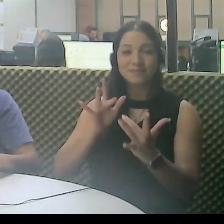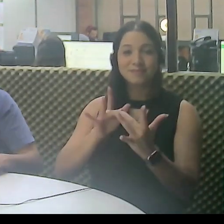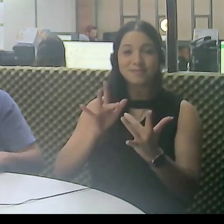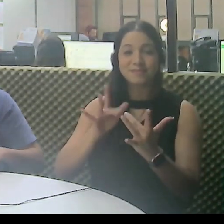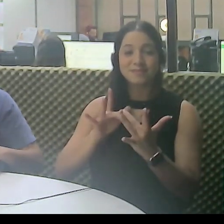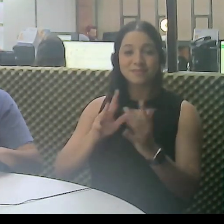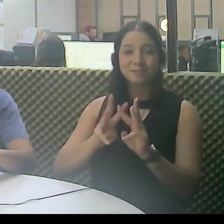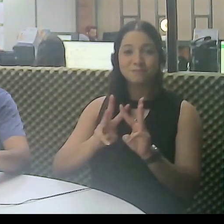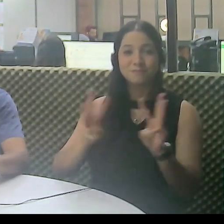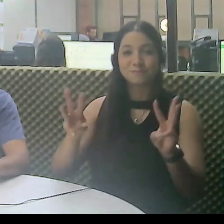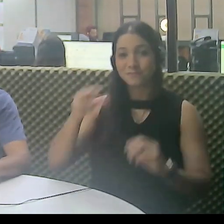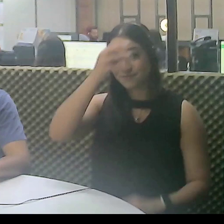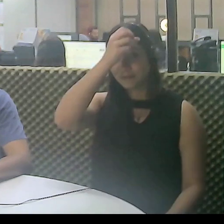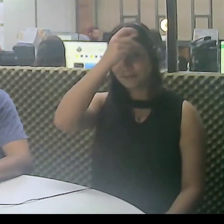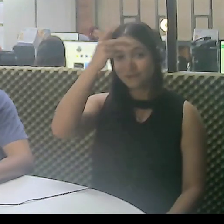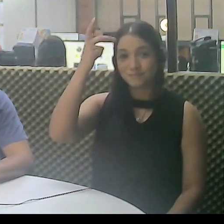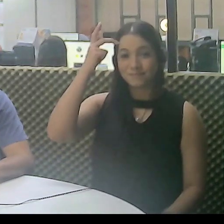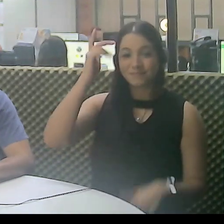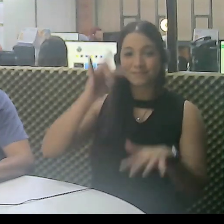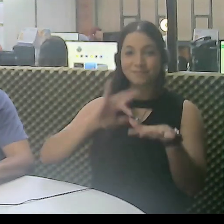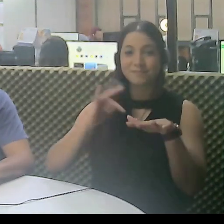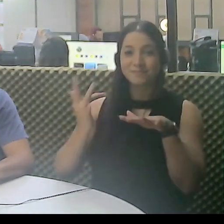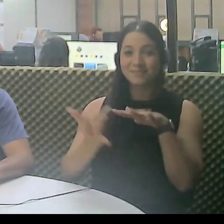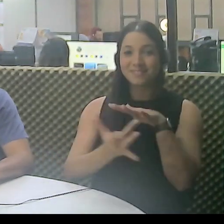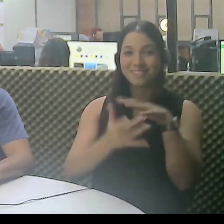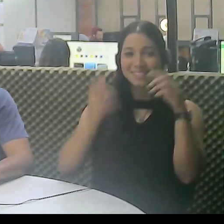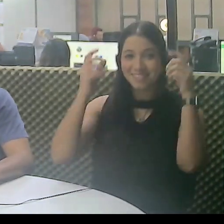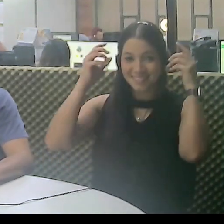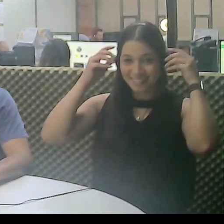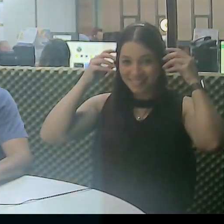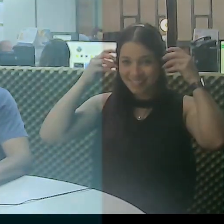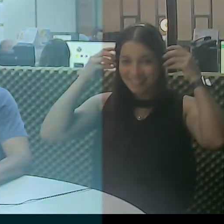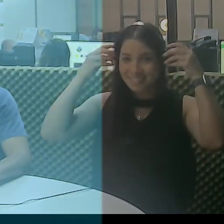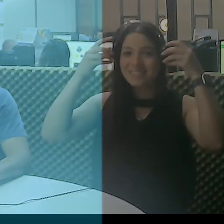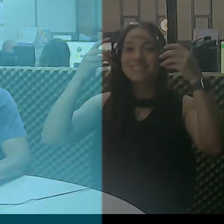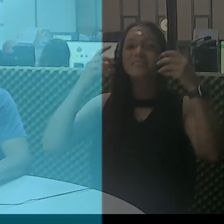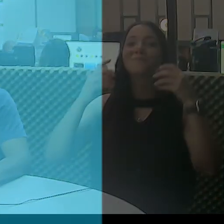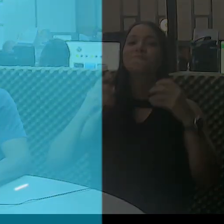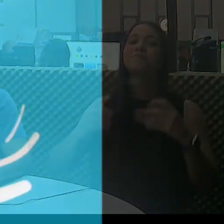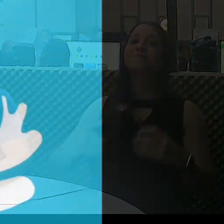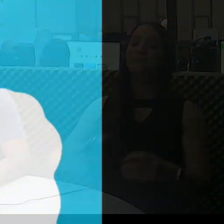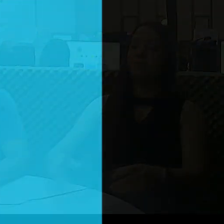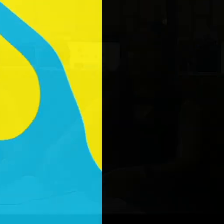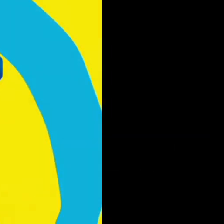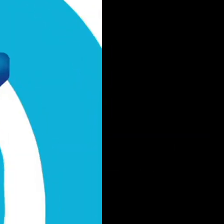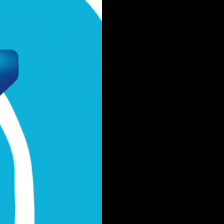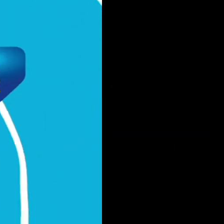Continue conosco no portal da Prefeitura e nas redes sociais.